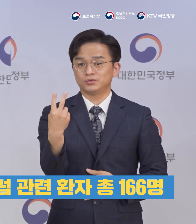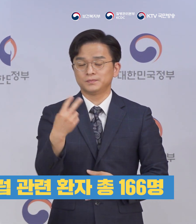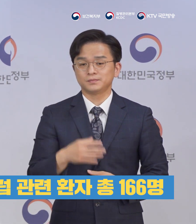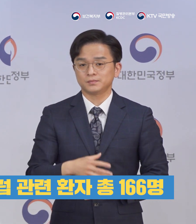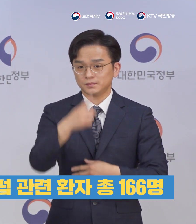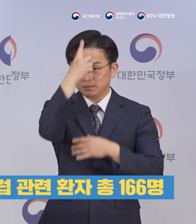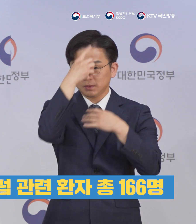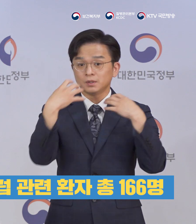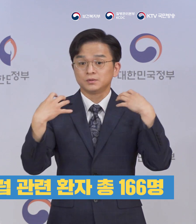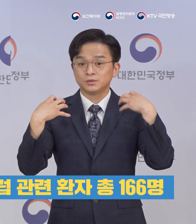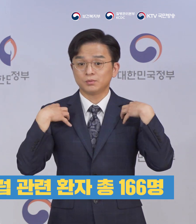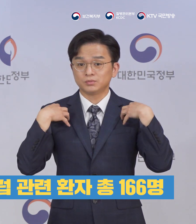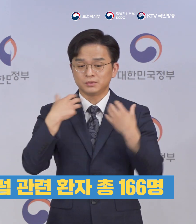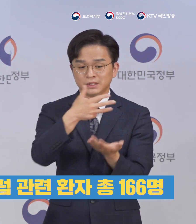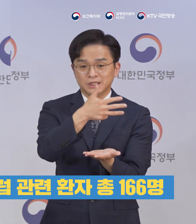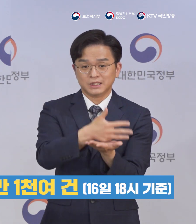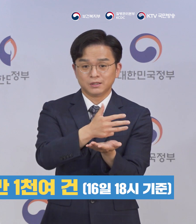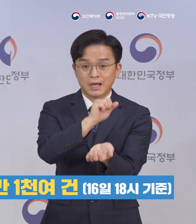확인되었습니다.